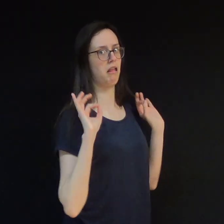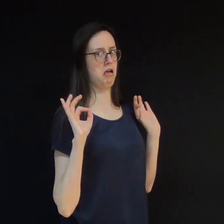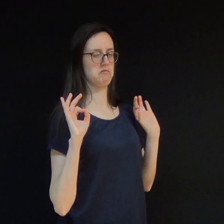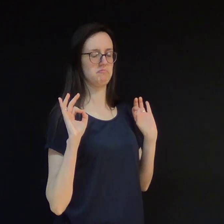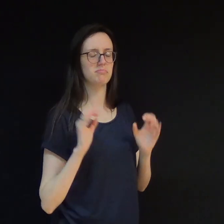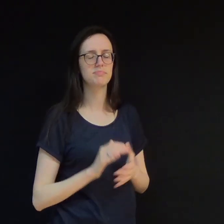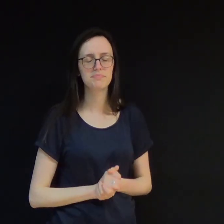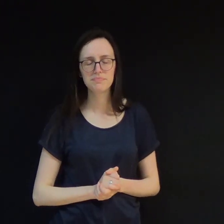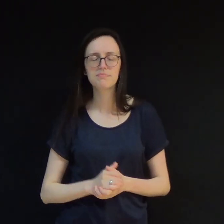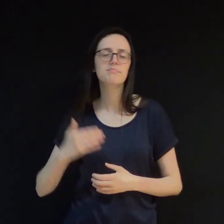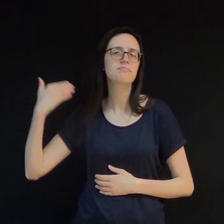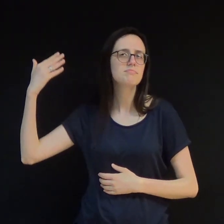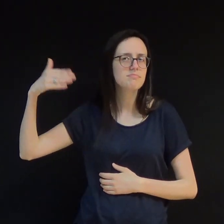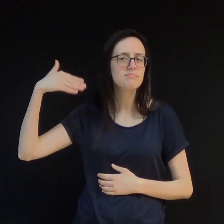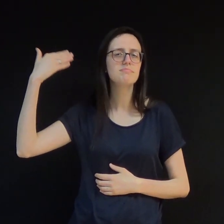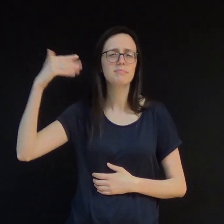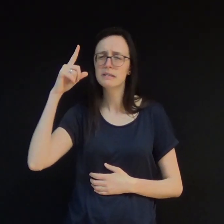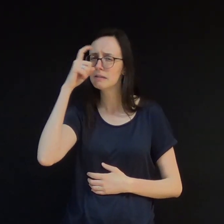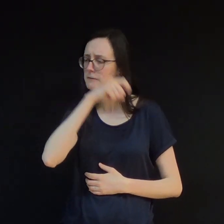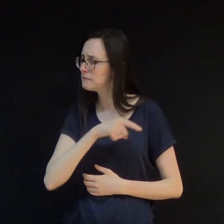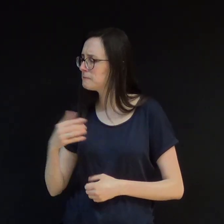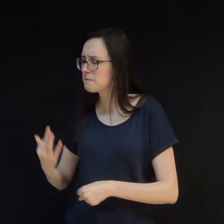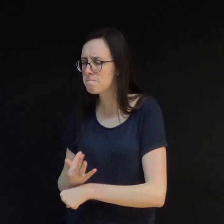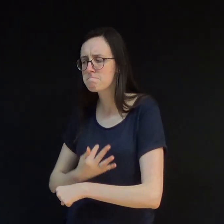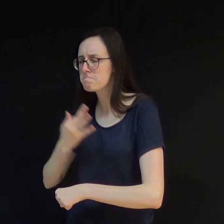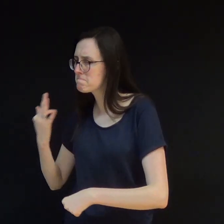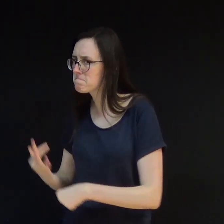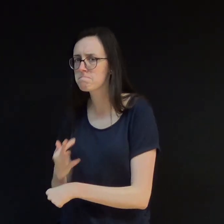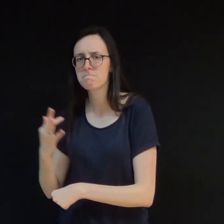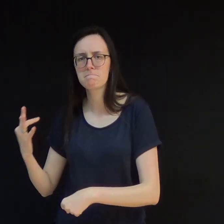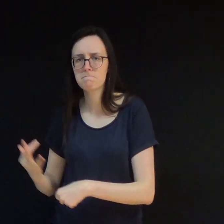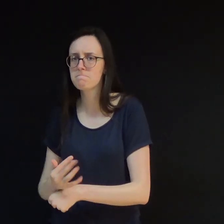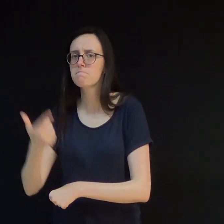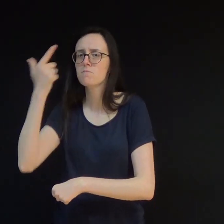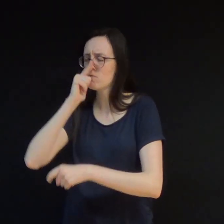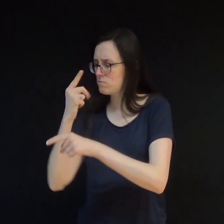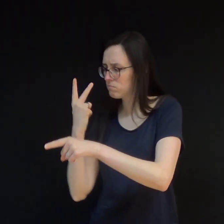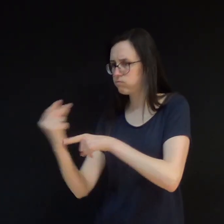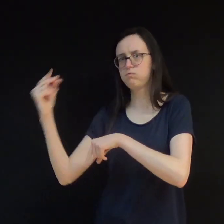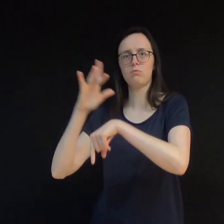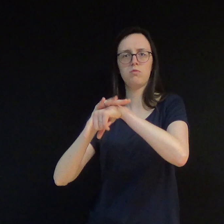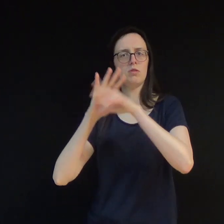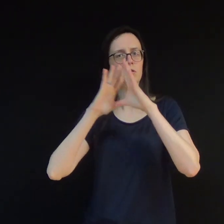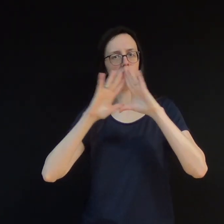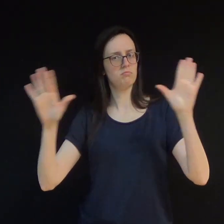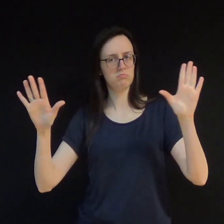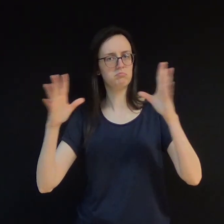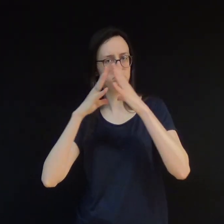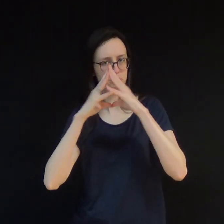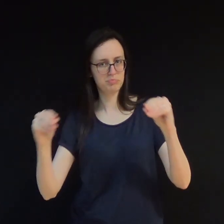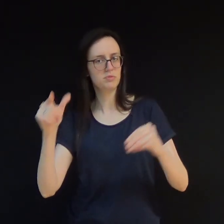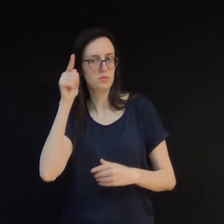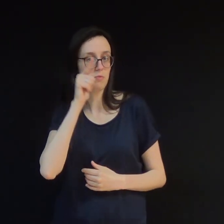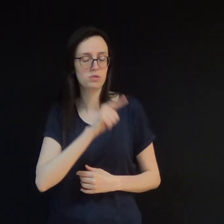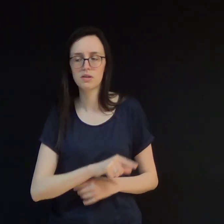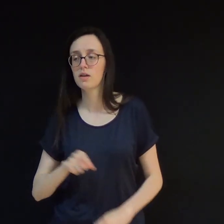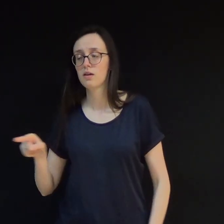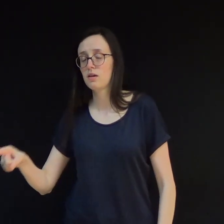depois de uma terrível batalha eles finalmente venceram a queda enfermidade ao receber alta ela teve medo de ver a